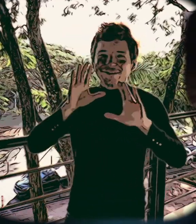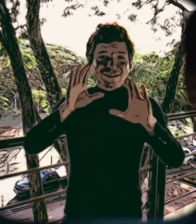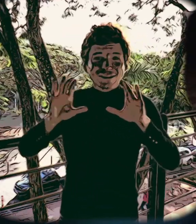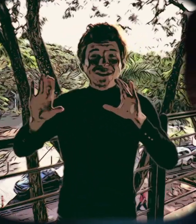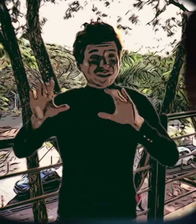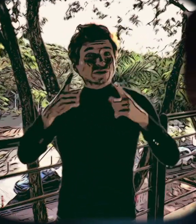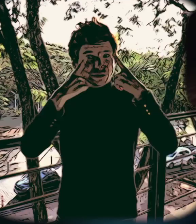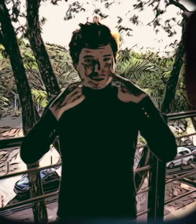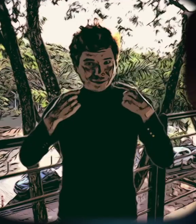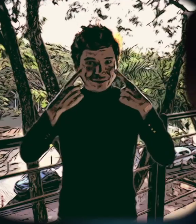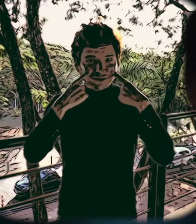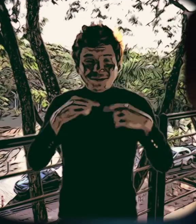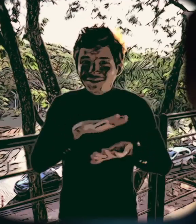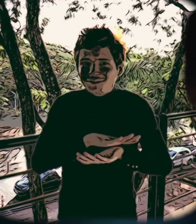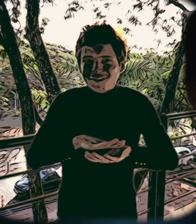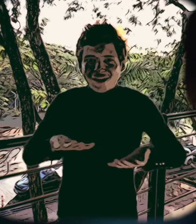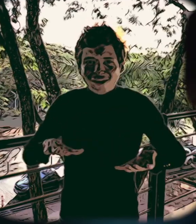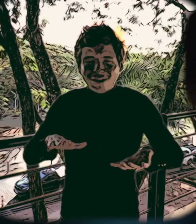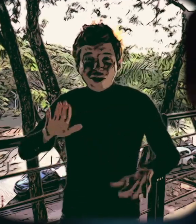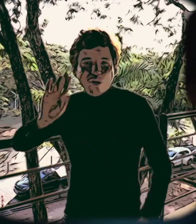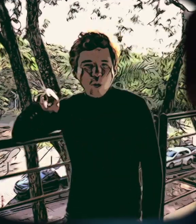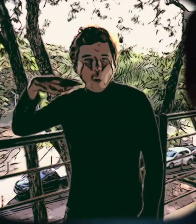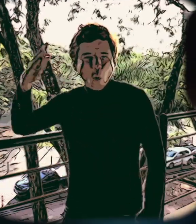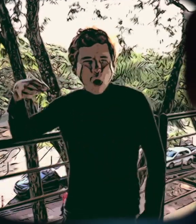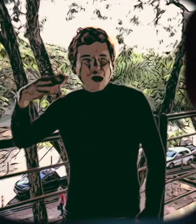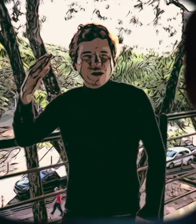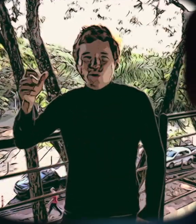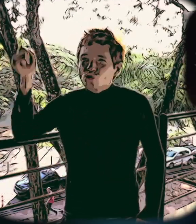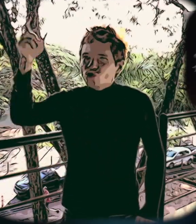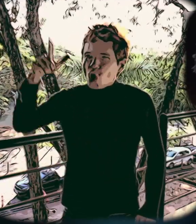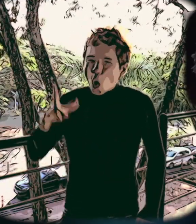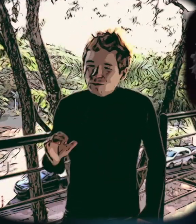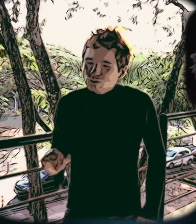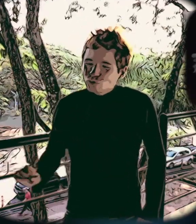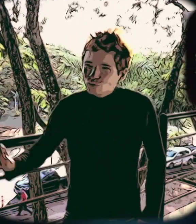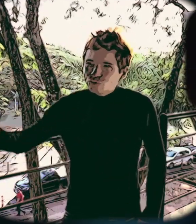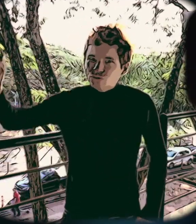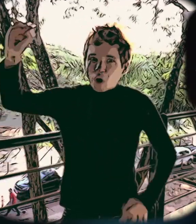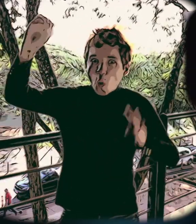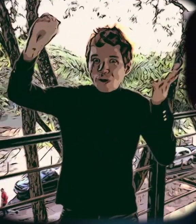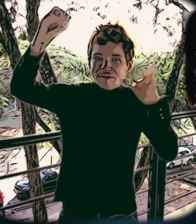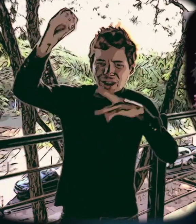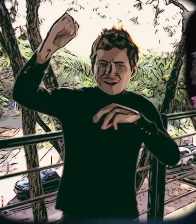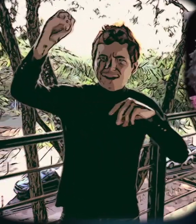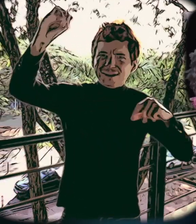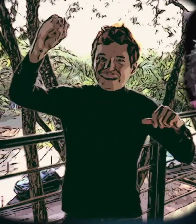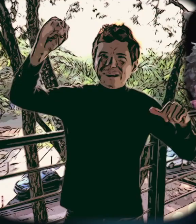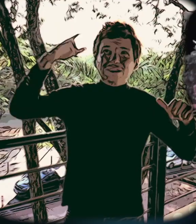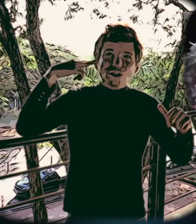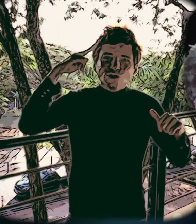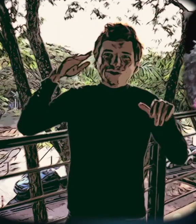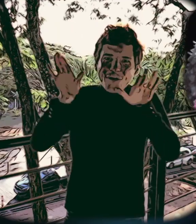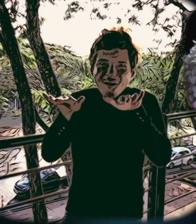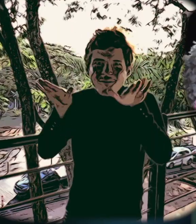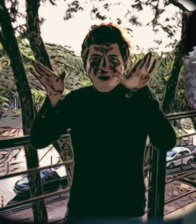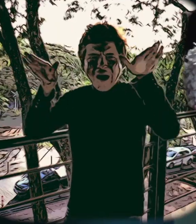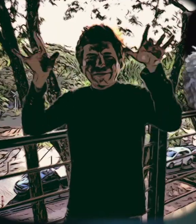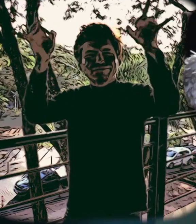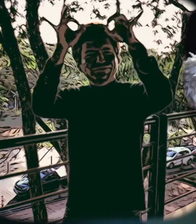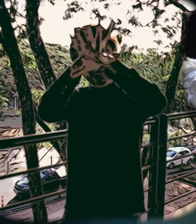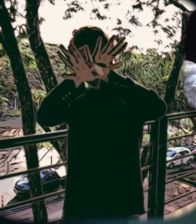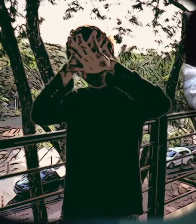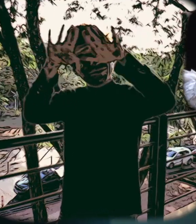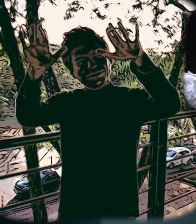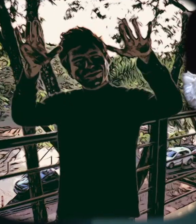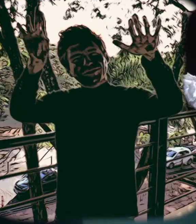canto. E o pranto secou quando o sol surgiu na quarta-feira. O sonho de